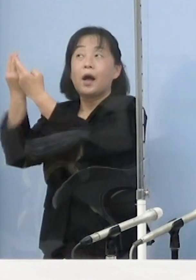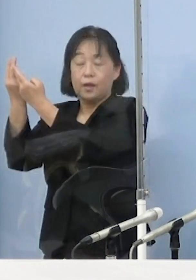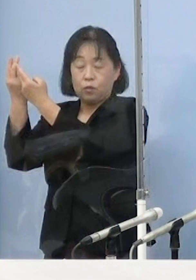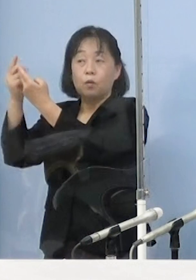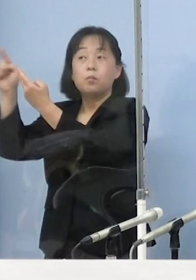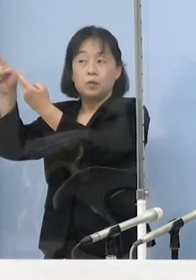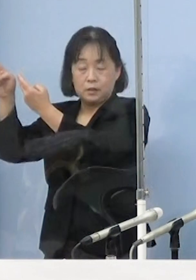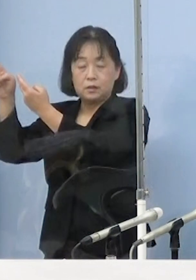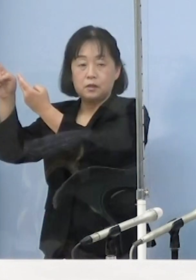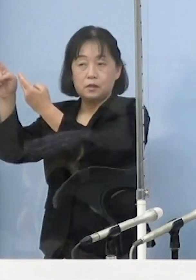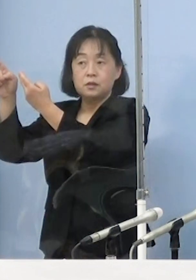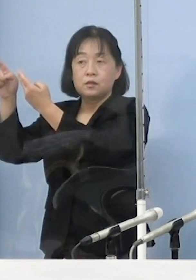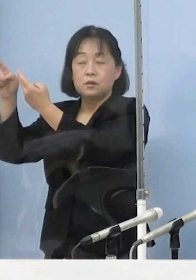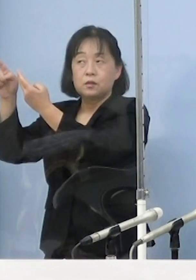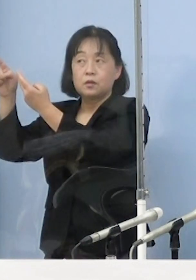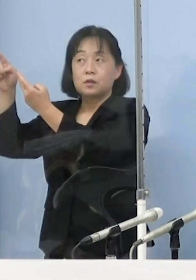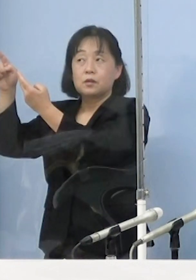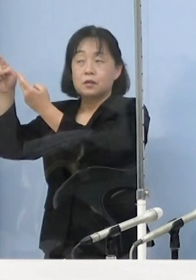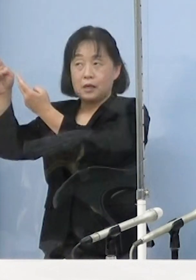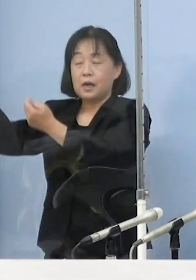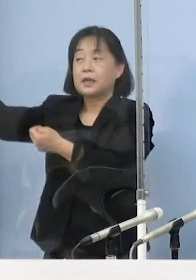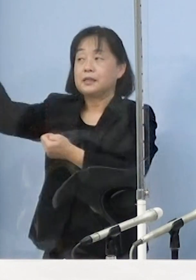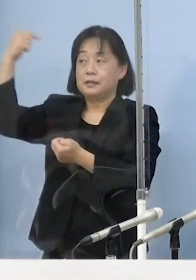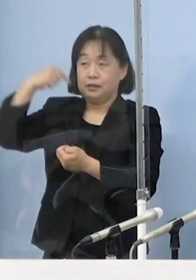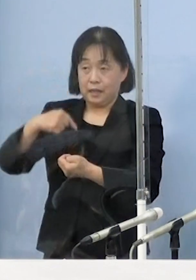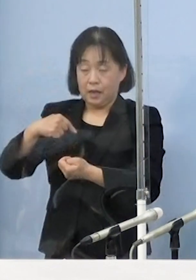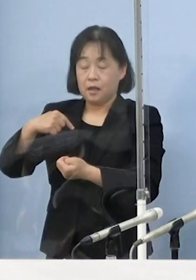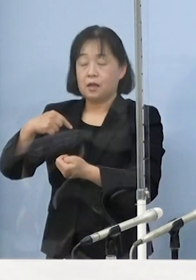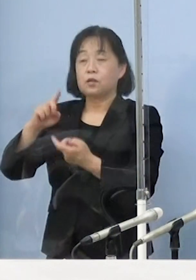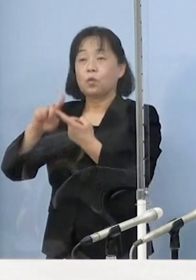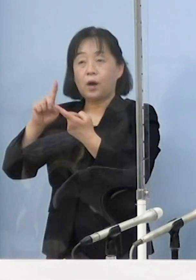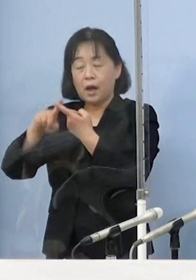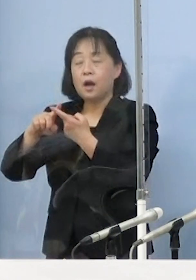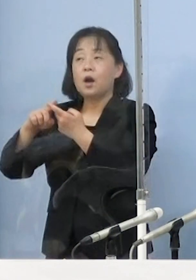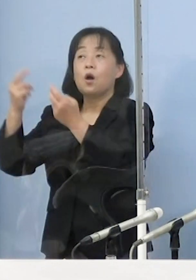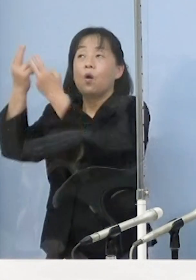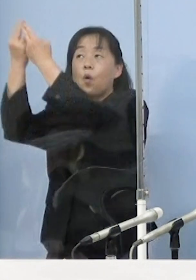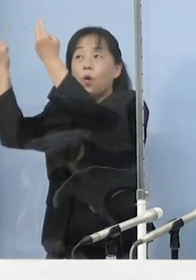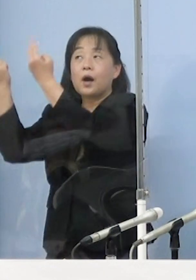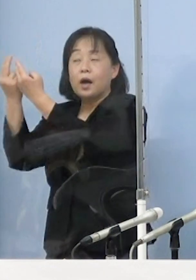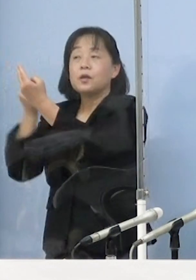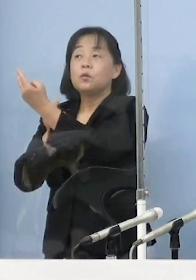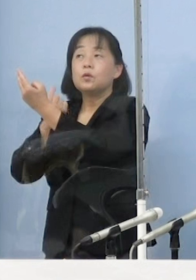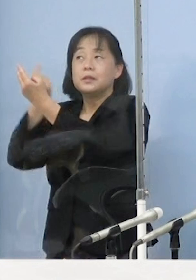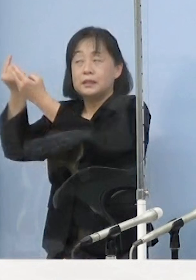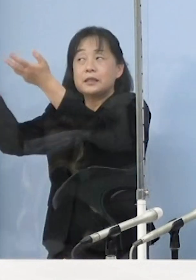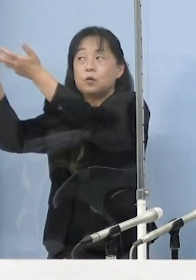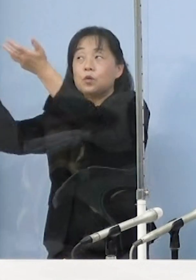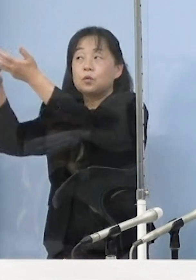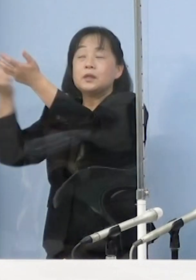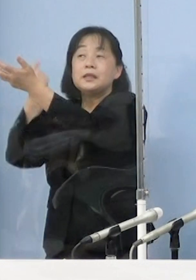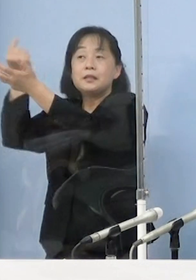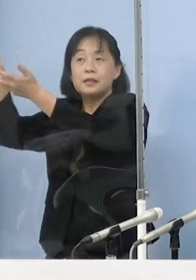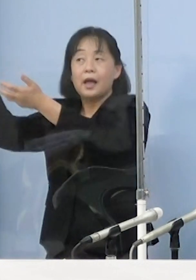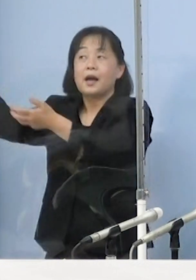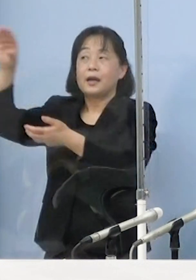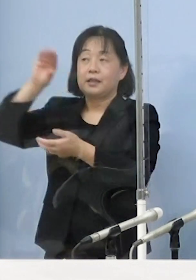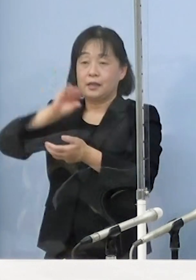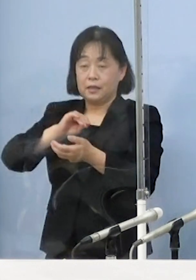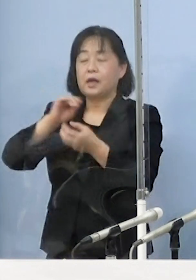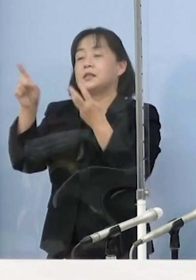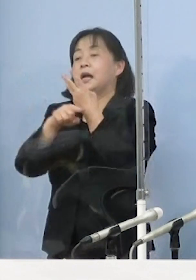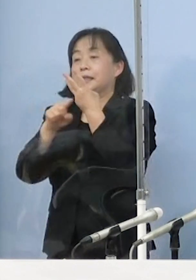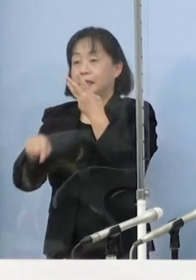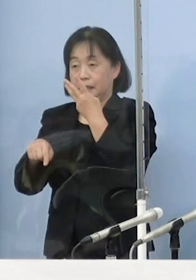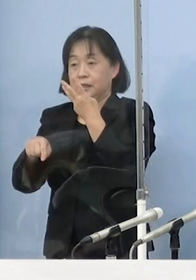が、北海道などから来られた、あるいは北海道で仕事に行って帰ってきた、この3